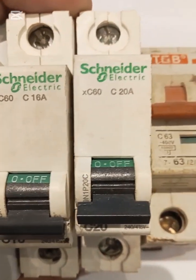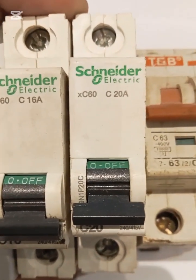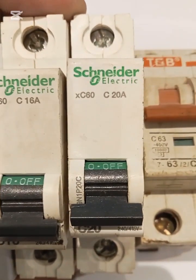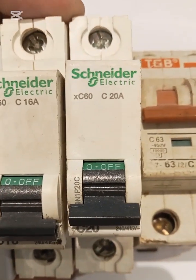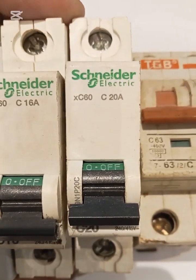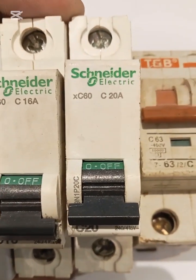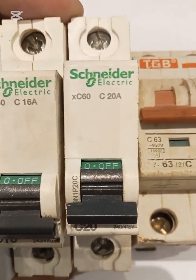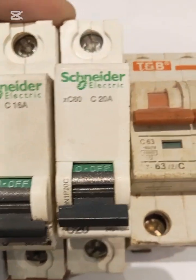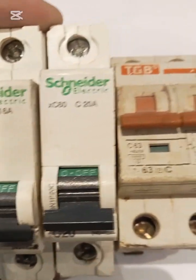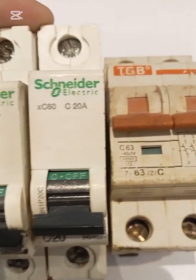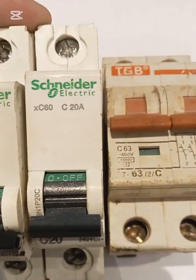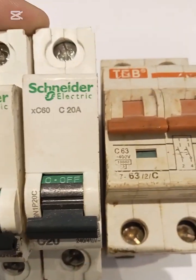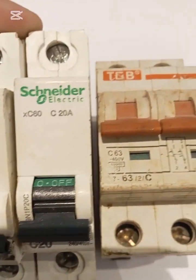বিভিন্ন ক্যাটাগরিতে।